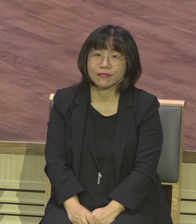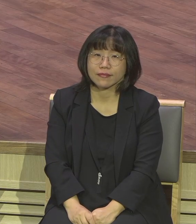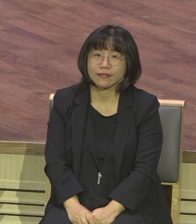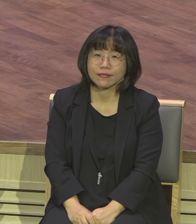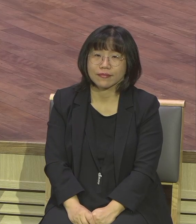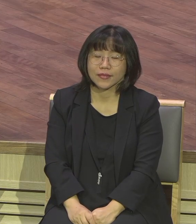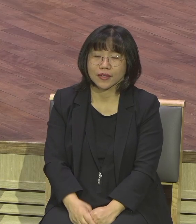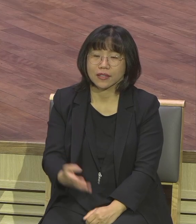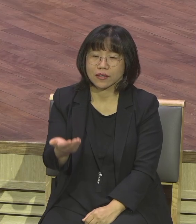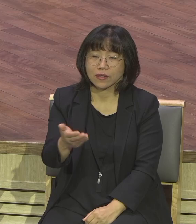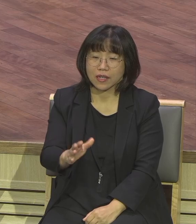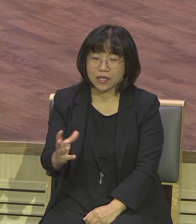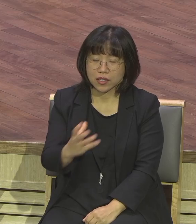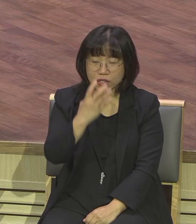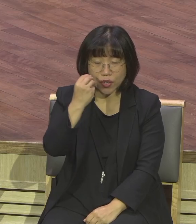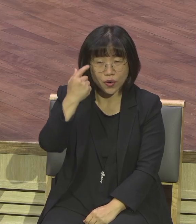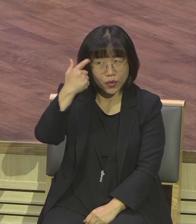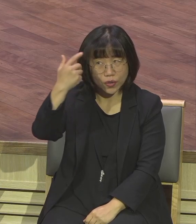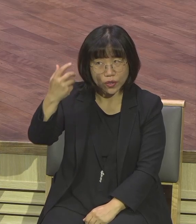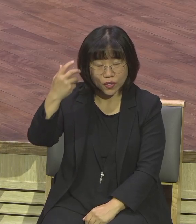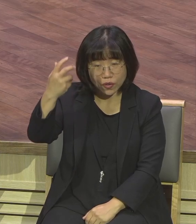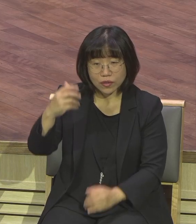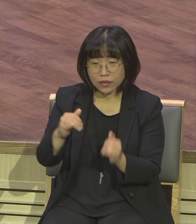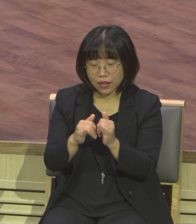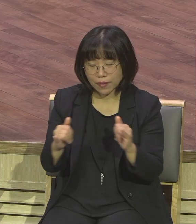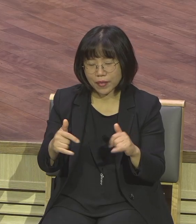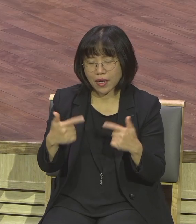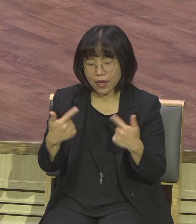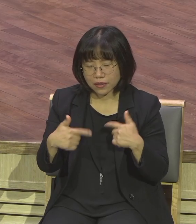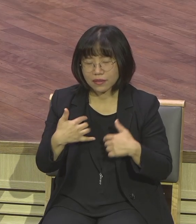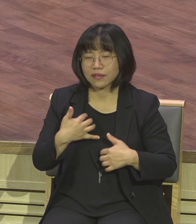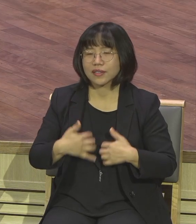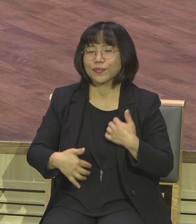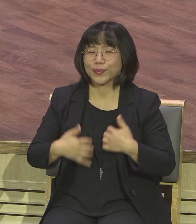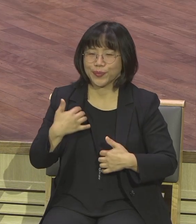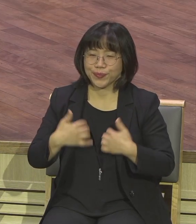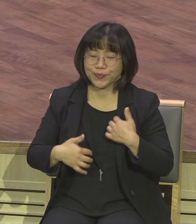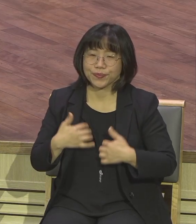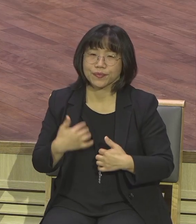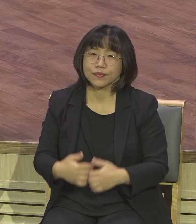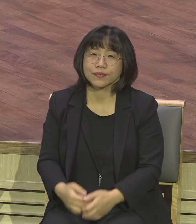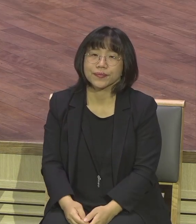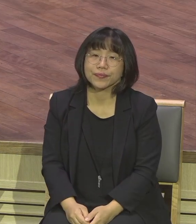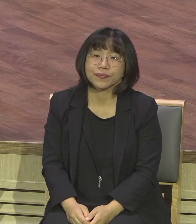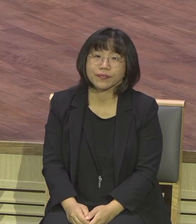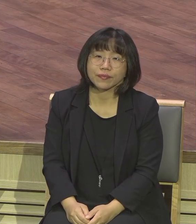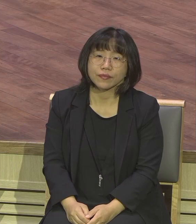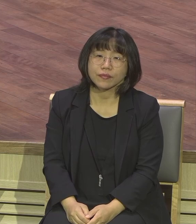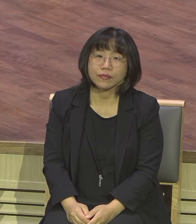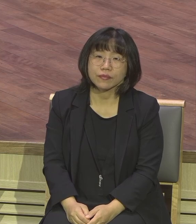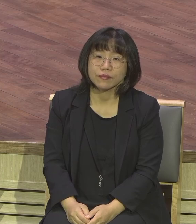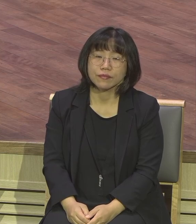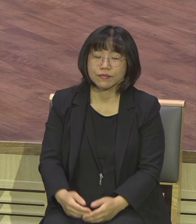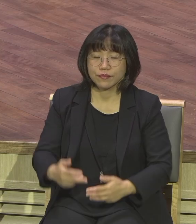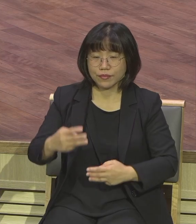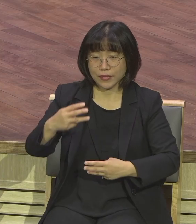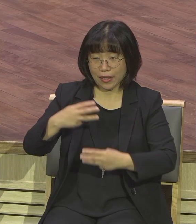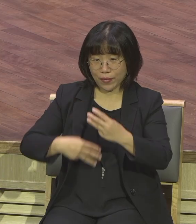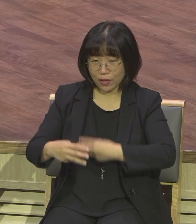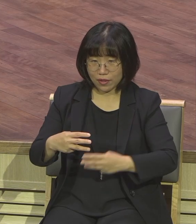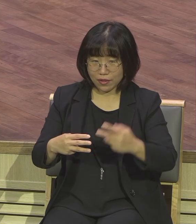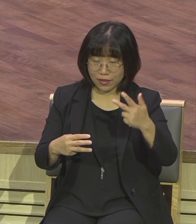근데 성령의 사람들은요 그렇게 잡혀 있지 않습니다. 다시 말하면 이 사람들은